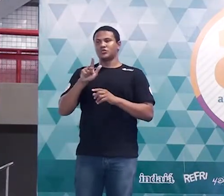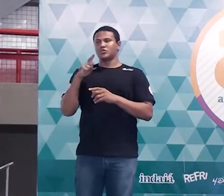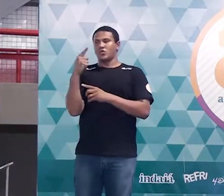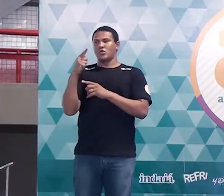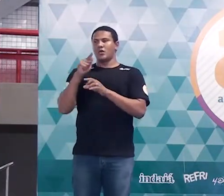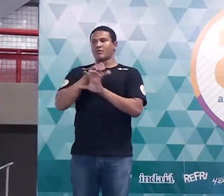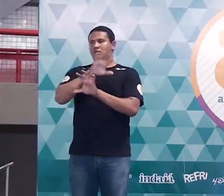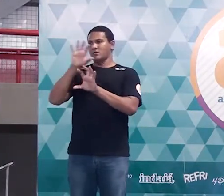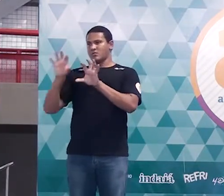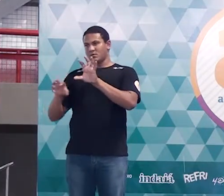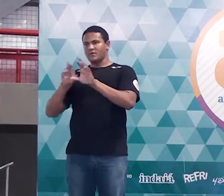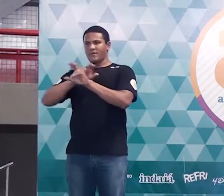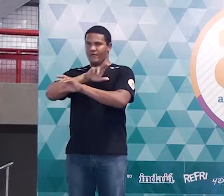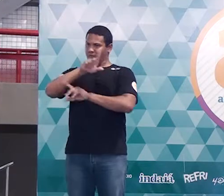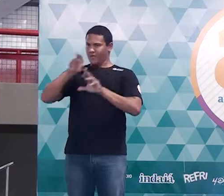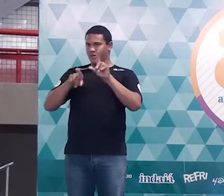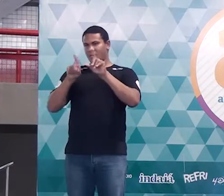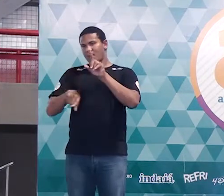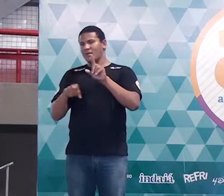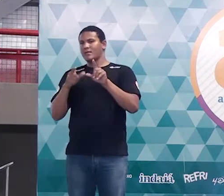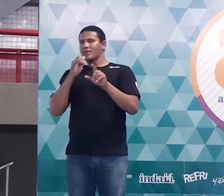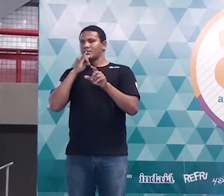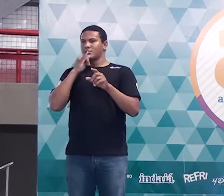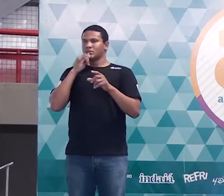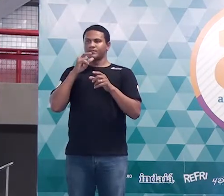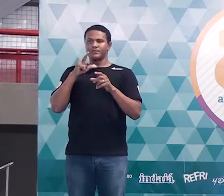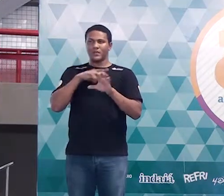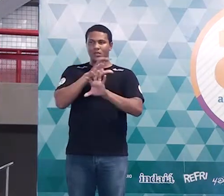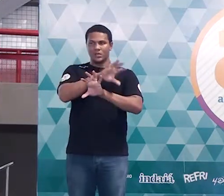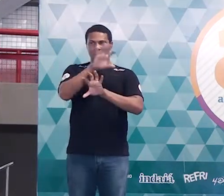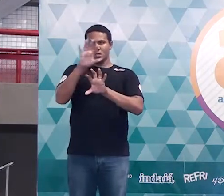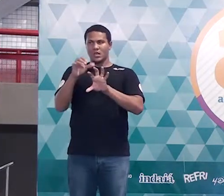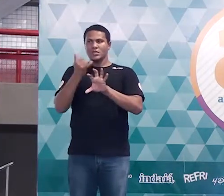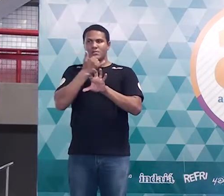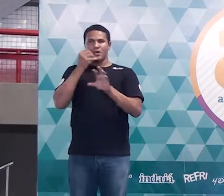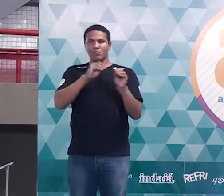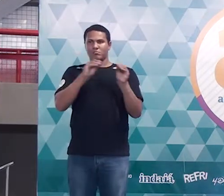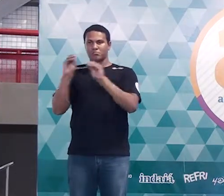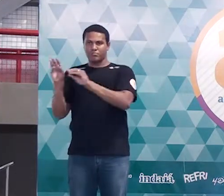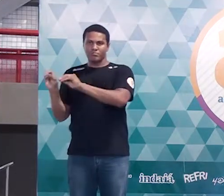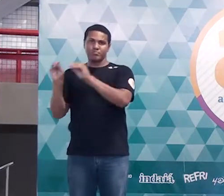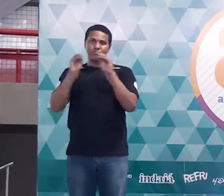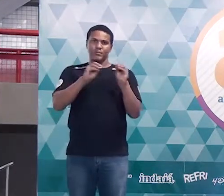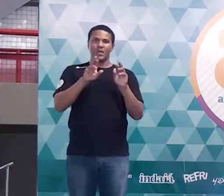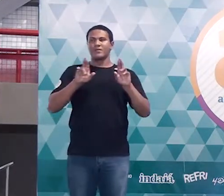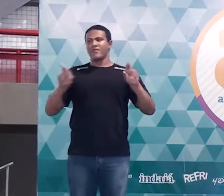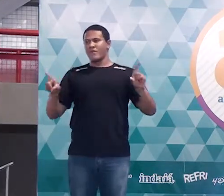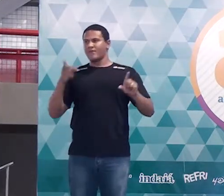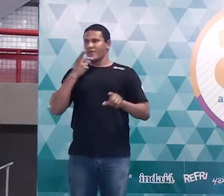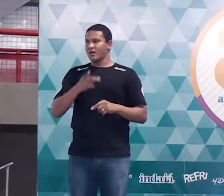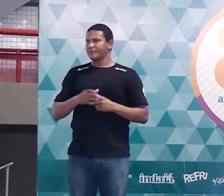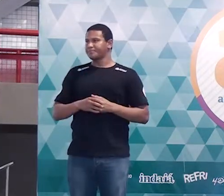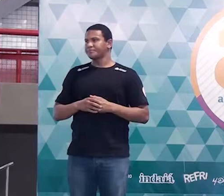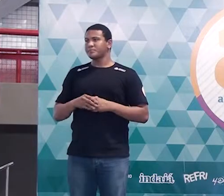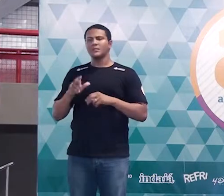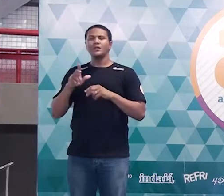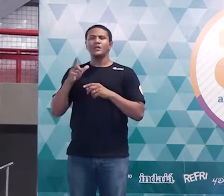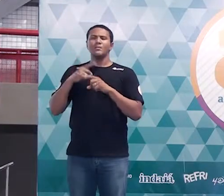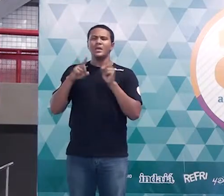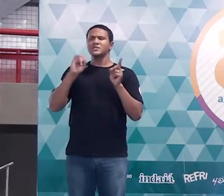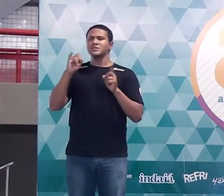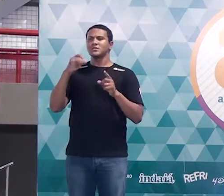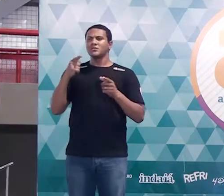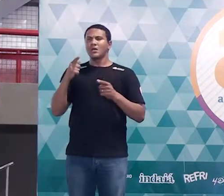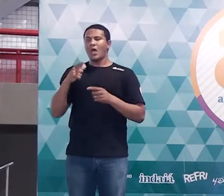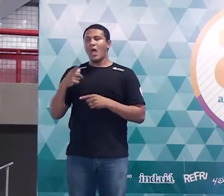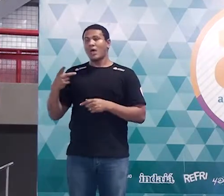geográfica. É quando o discurso muda de um lugar para outro. Doutor, e se não der certo? Aí tem que ser 2